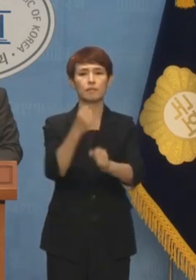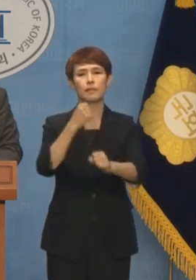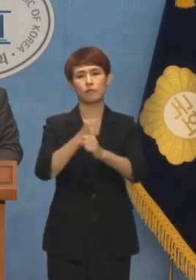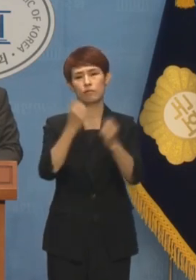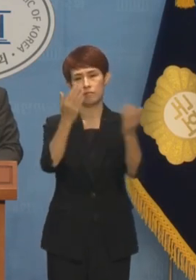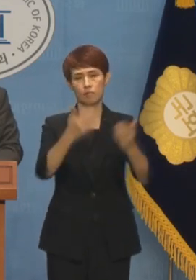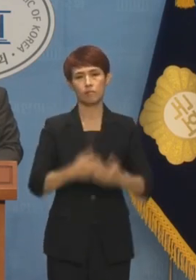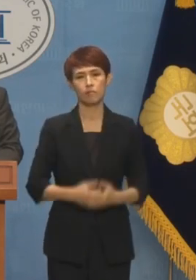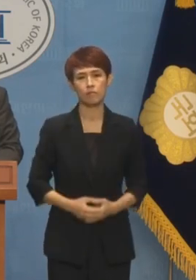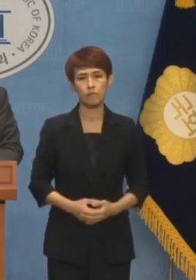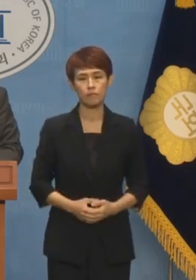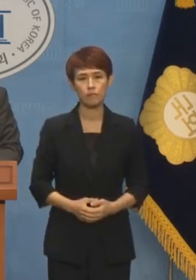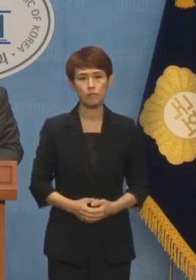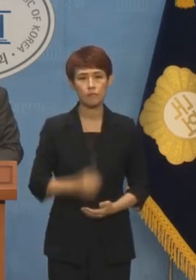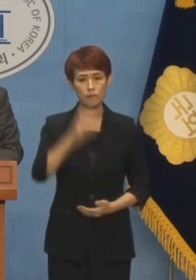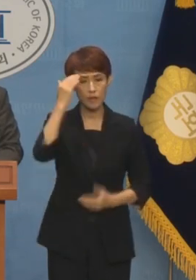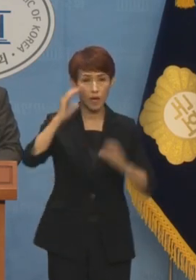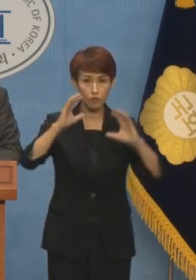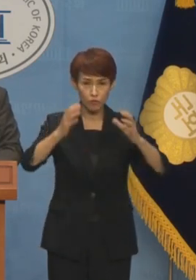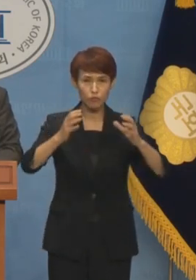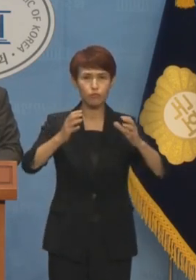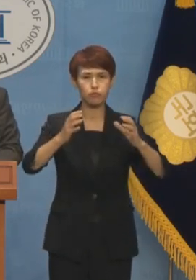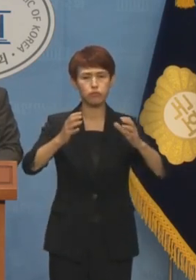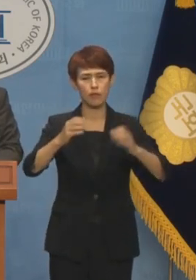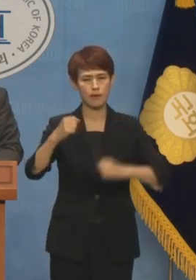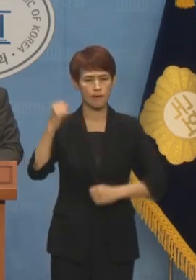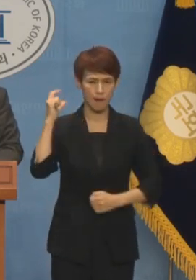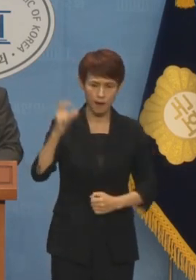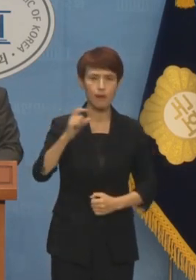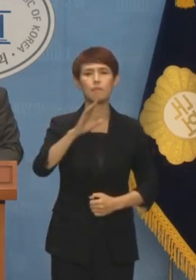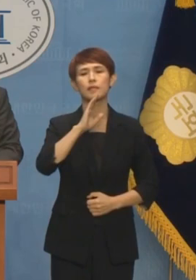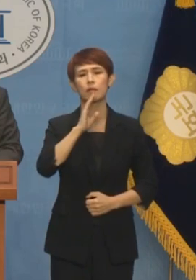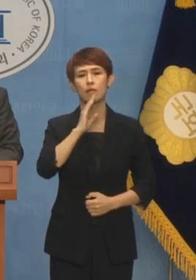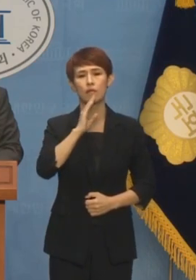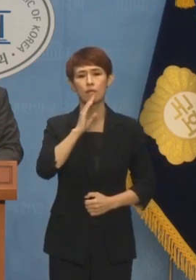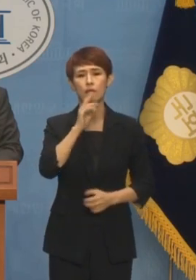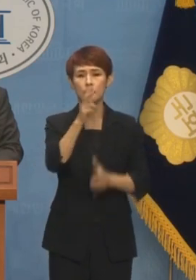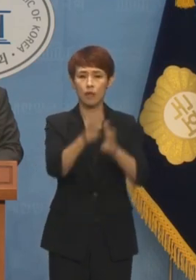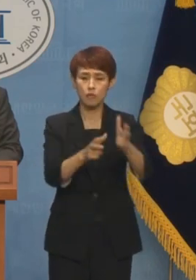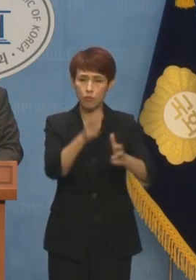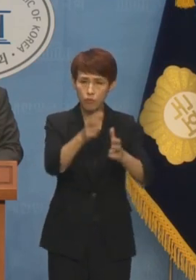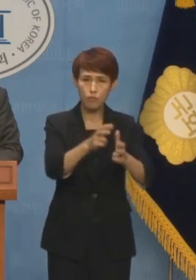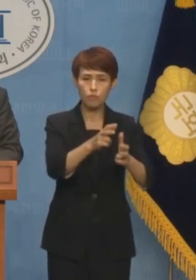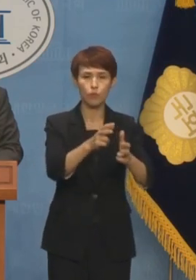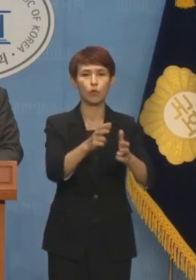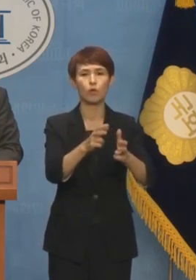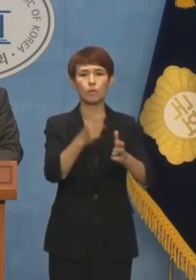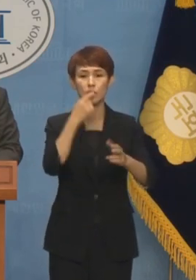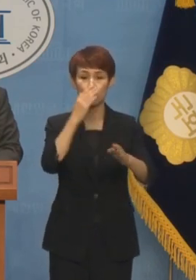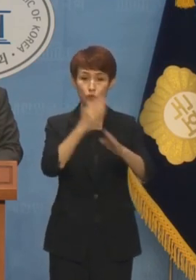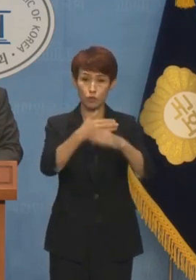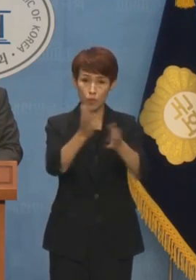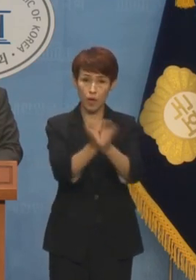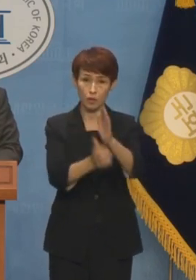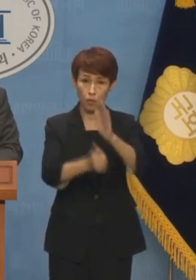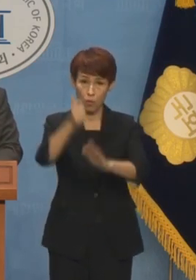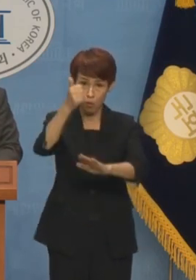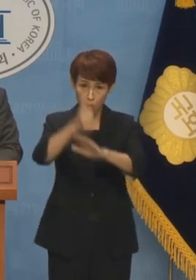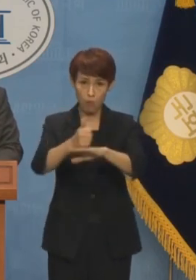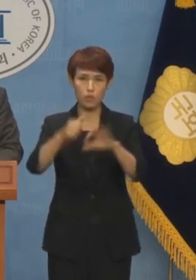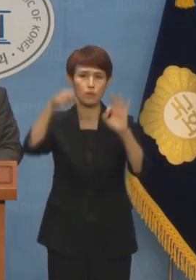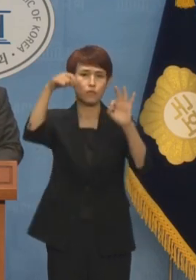가겠습니다. 대한민국은 여전히 강합니다. 산업화와 민주화에 성공한 세계 10위권의 경제